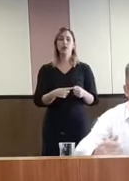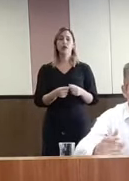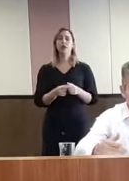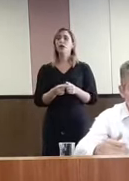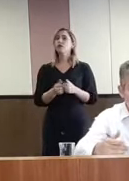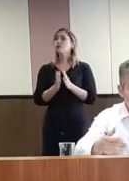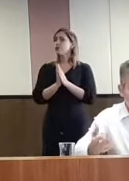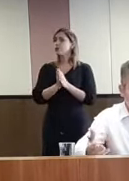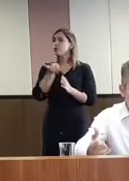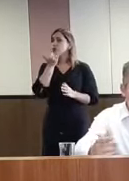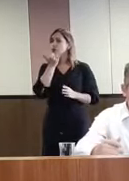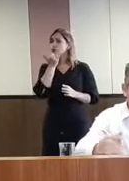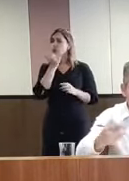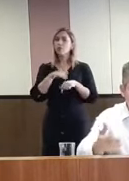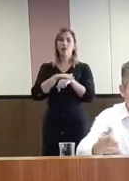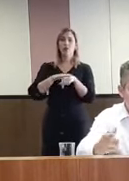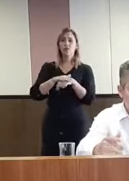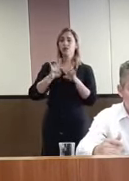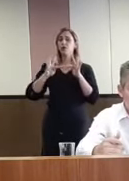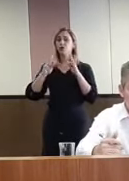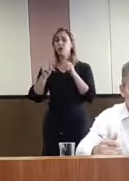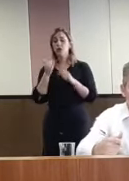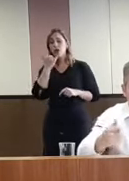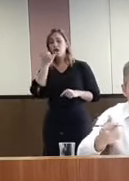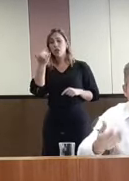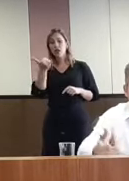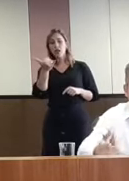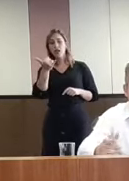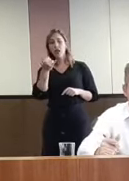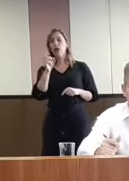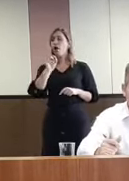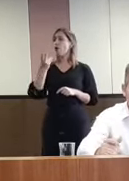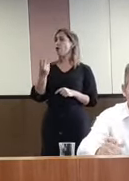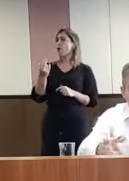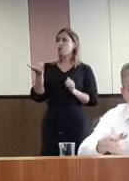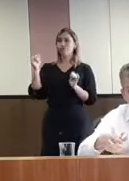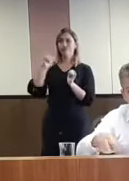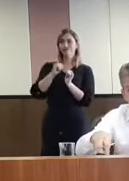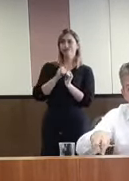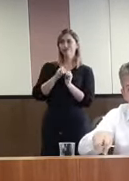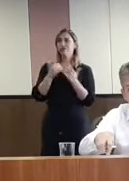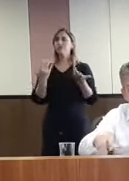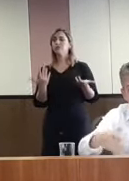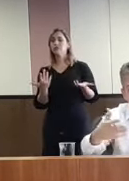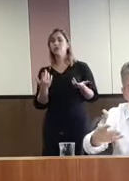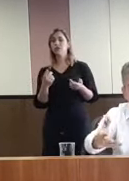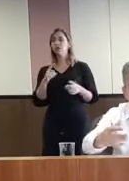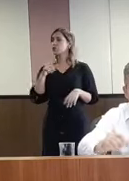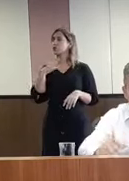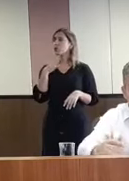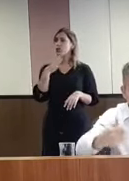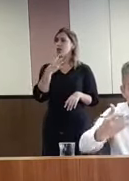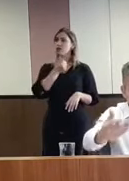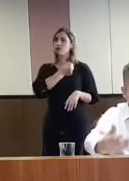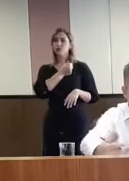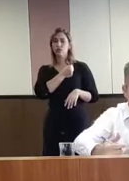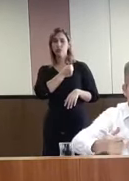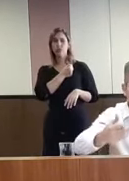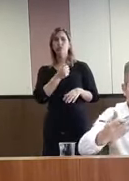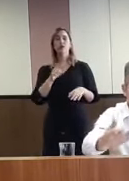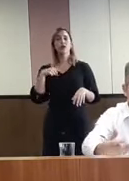não consegue conversar com todos. A gente liga, naquele momento o prefeito não atende. Ele não conhece o número que ligou, às vezes. Né? A gente